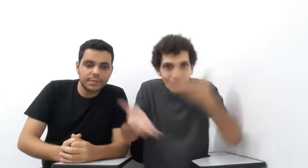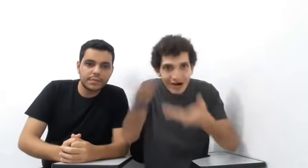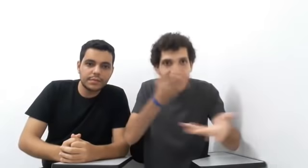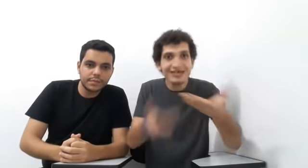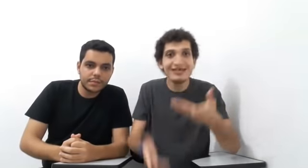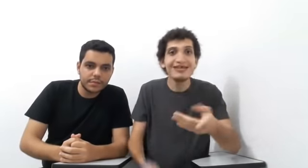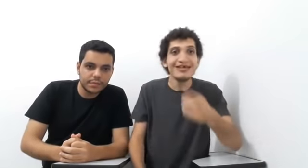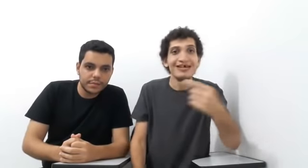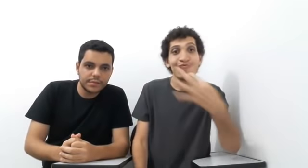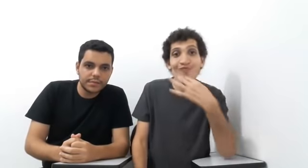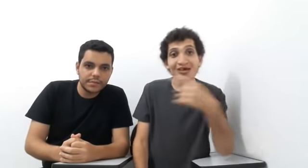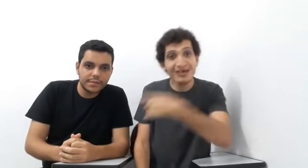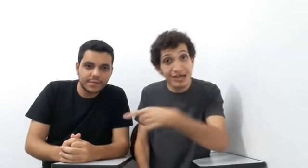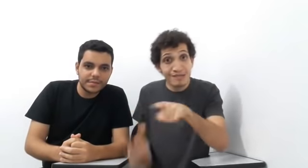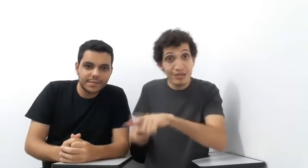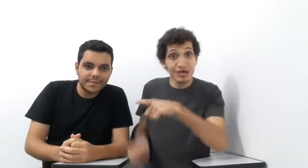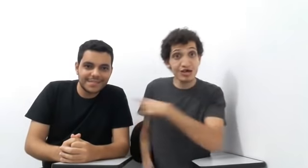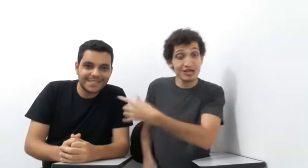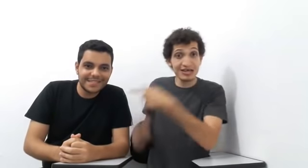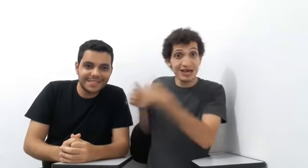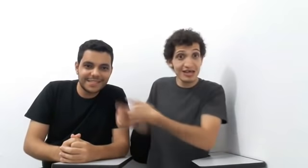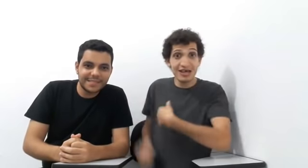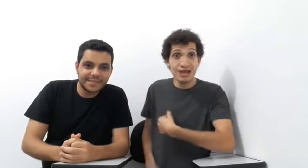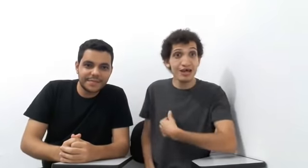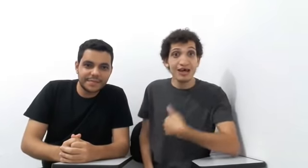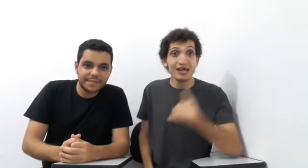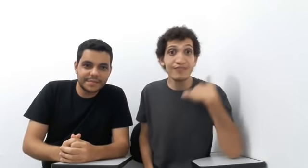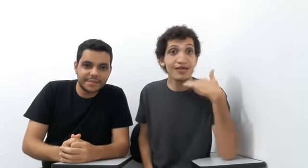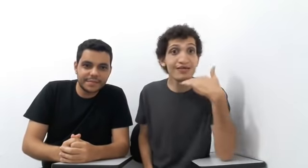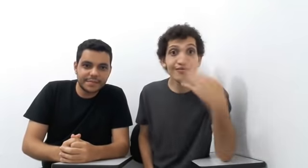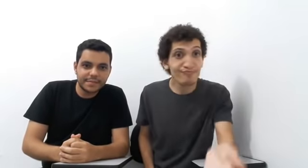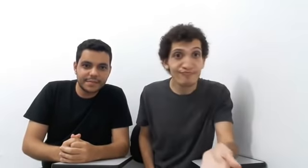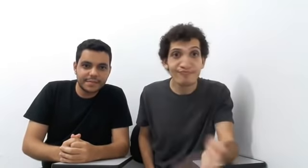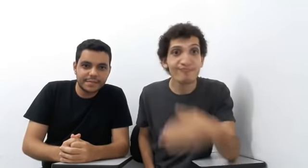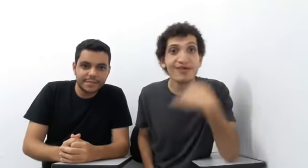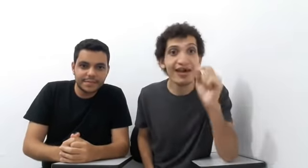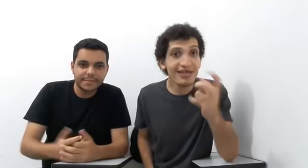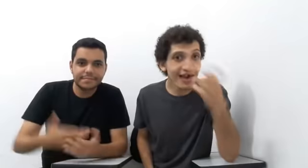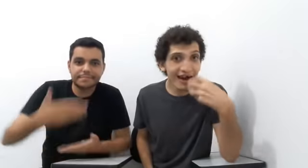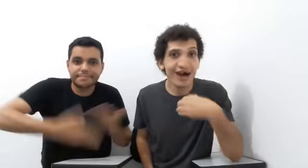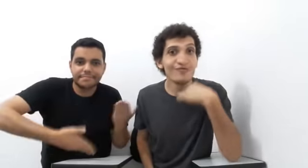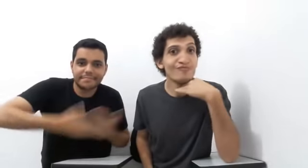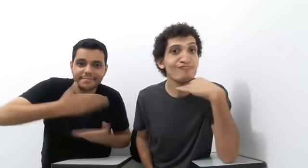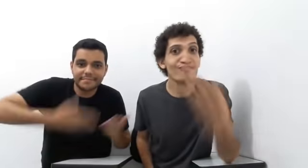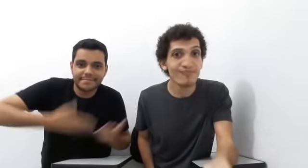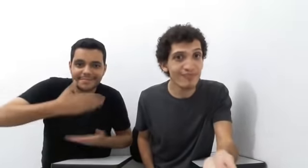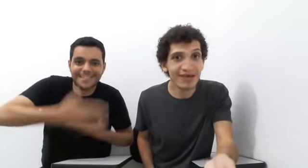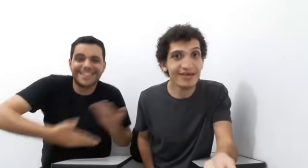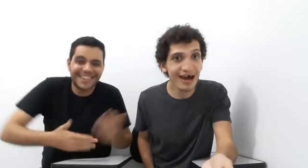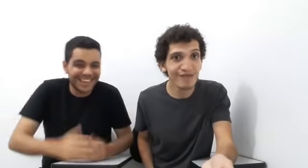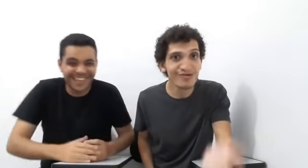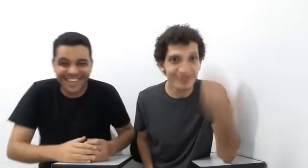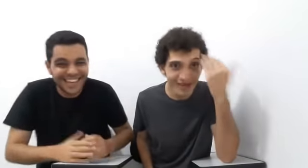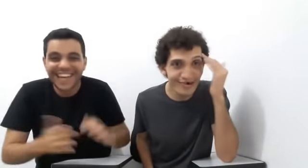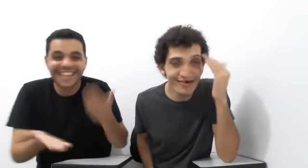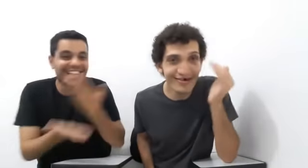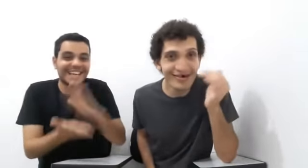trocando aqui, eu não conheci, também tem gente que segue ele e nem ele é árvore. Nem sabe, entendeu? Nada a ver,